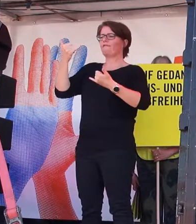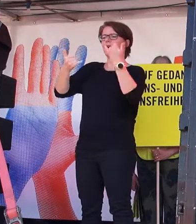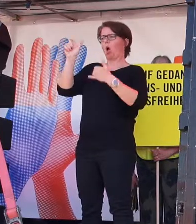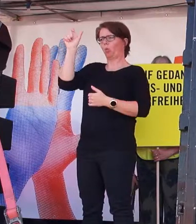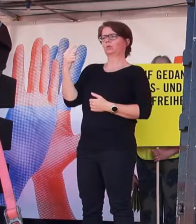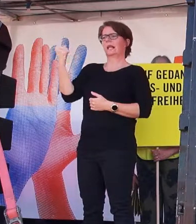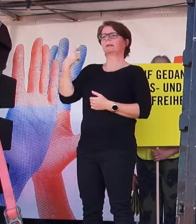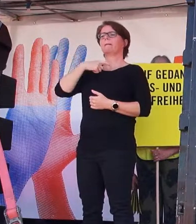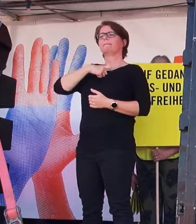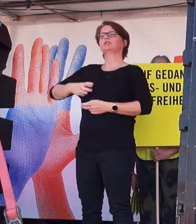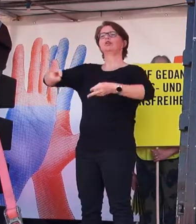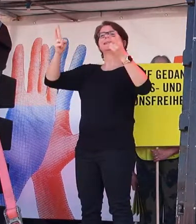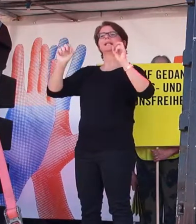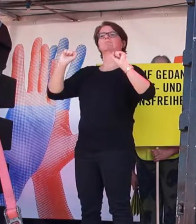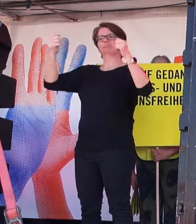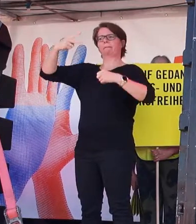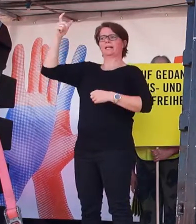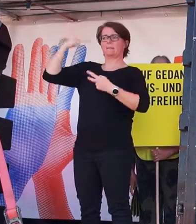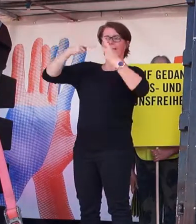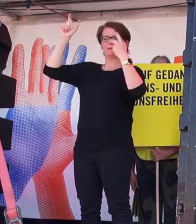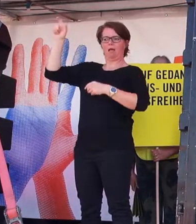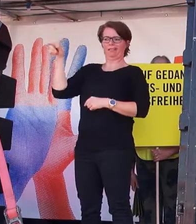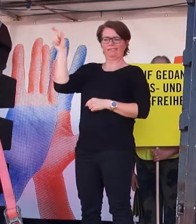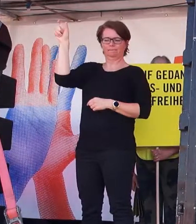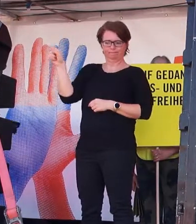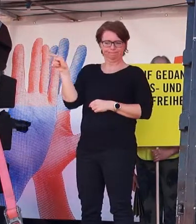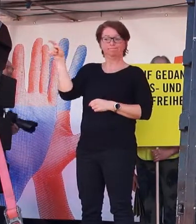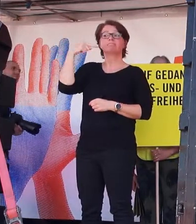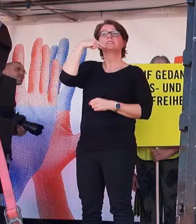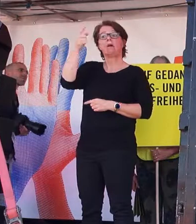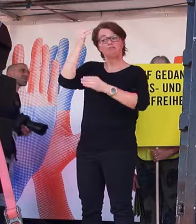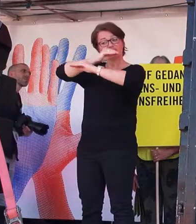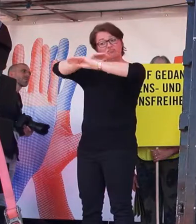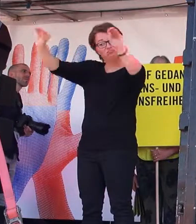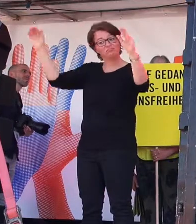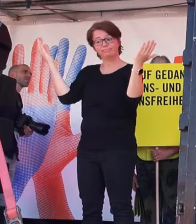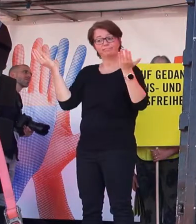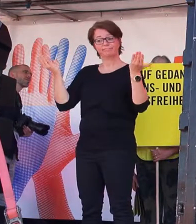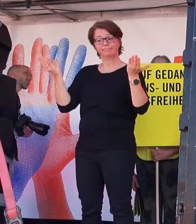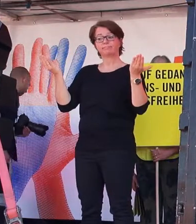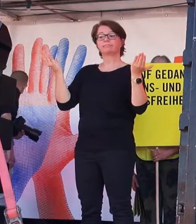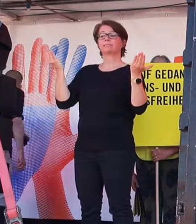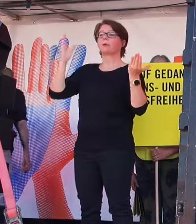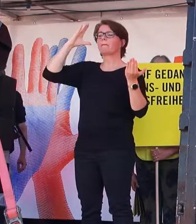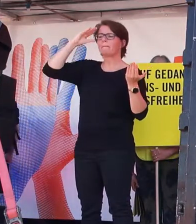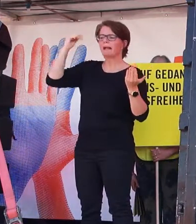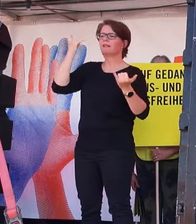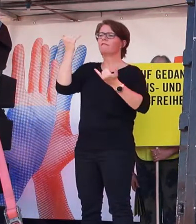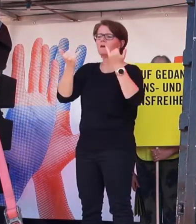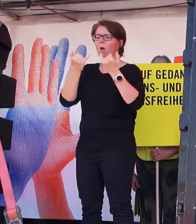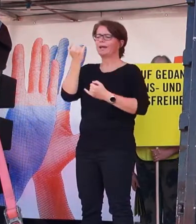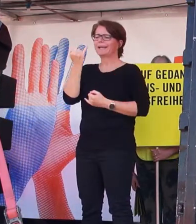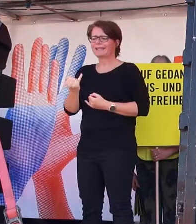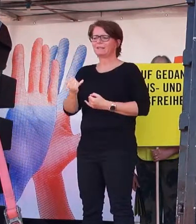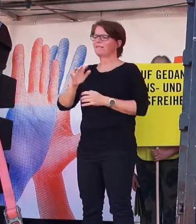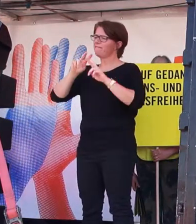erlebbar sind für jede Frau, für jedes Kind, für jeden Mann, an all den kleinen Orten dieser Welt. In der